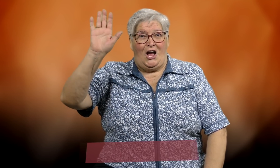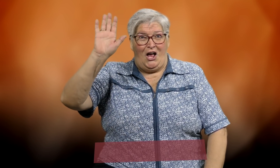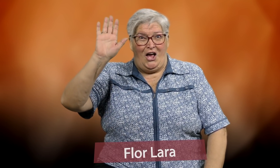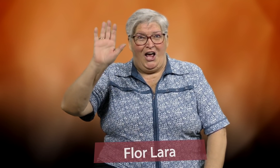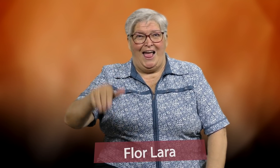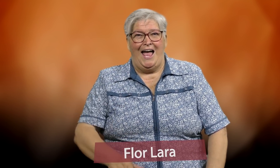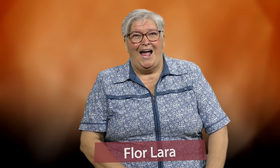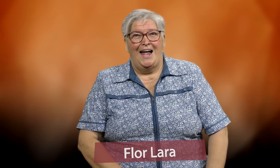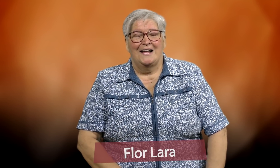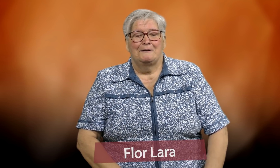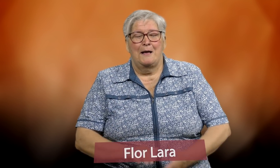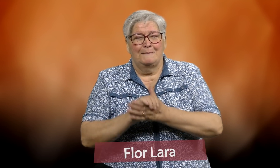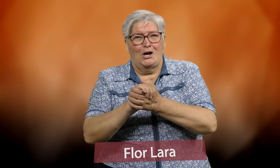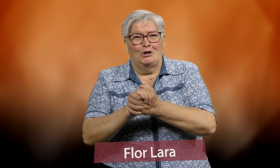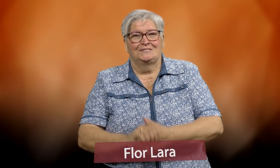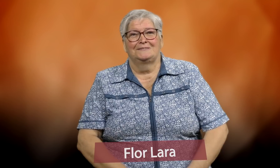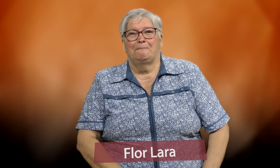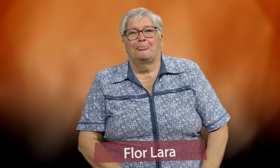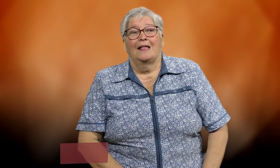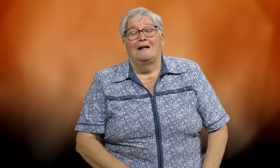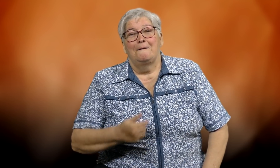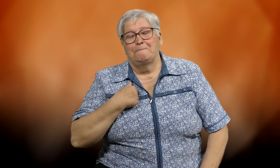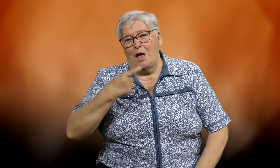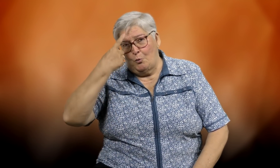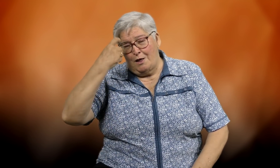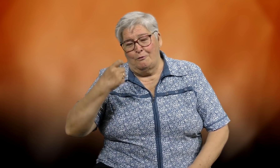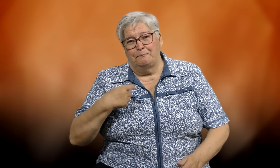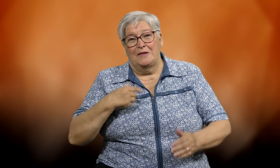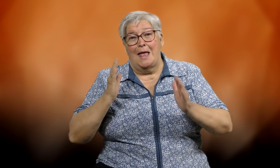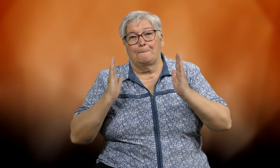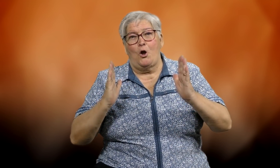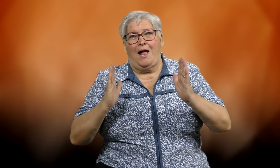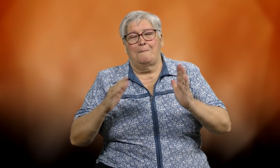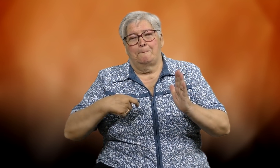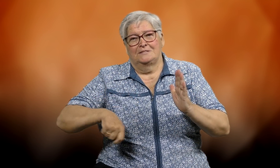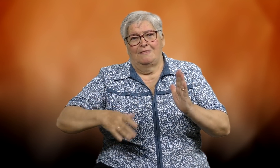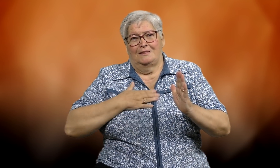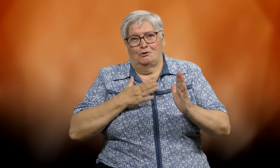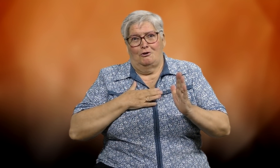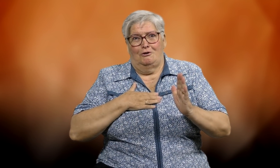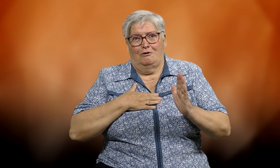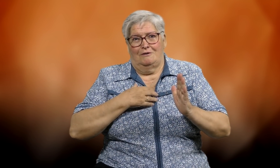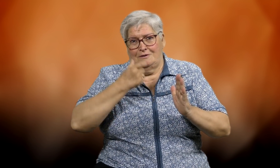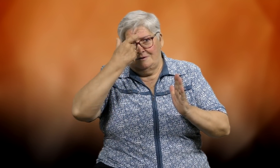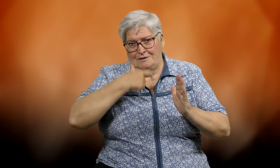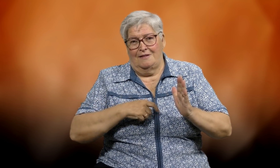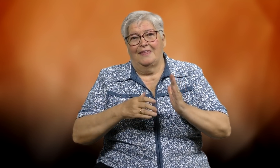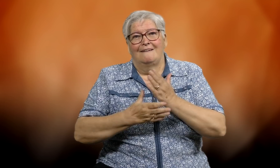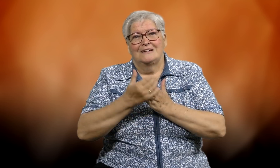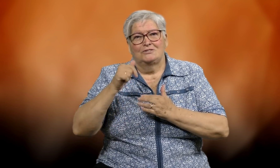Hola! Hola, amics! Jo me'n recordo de la meva etapa com a presidenta de